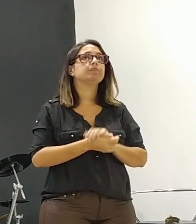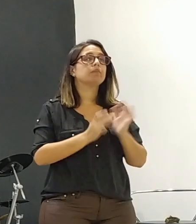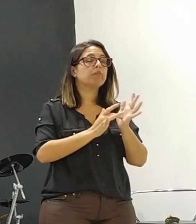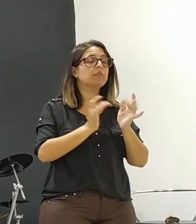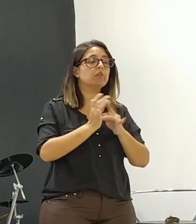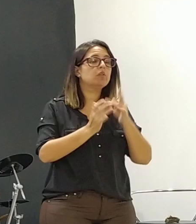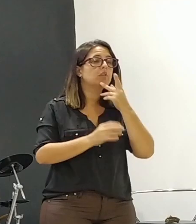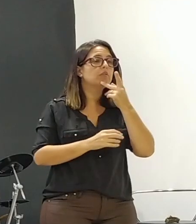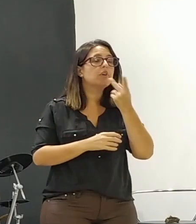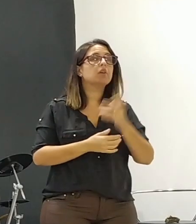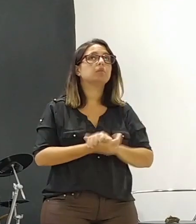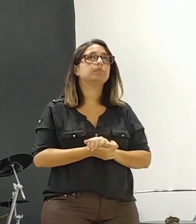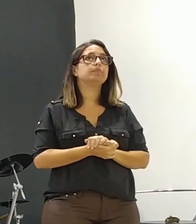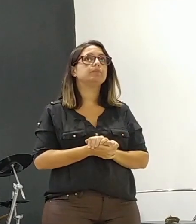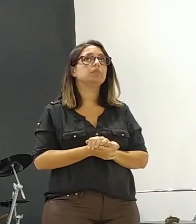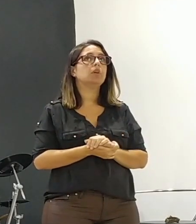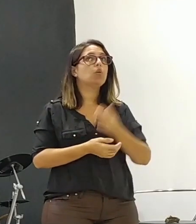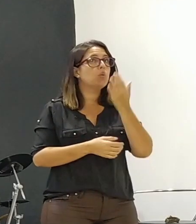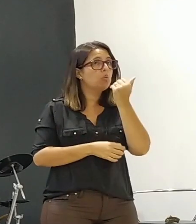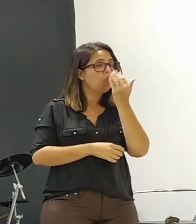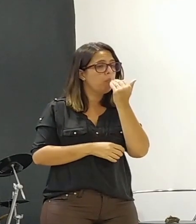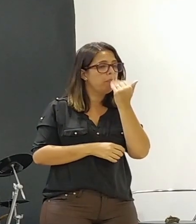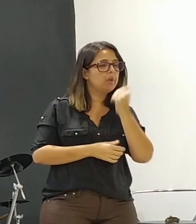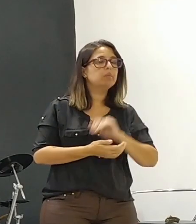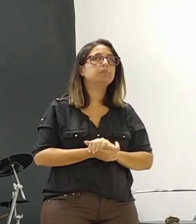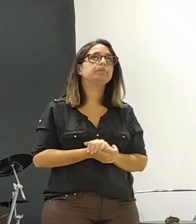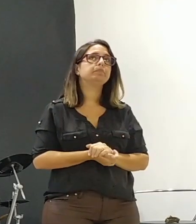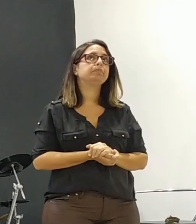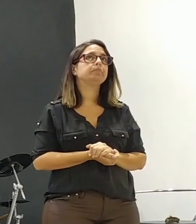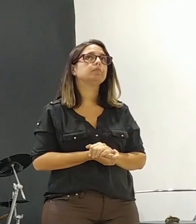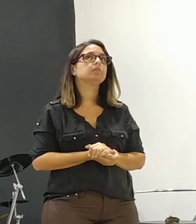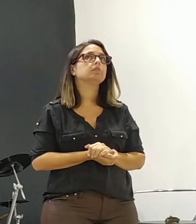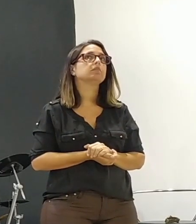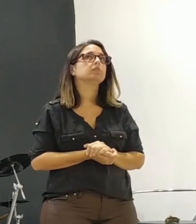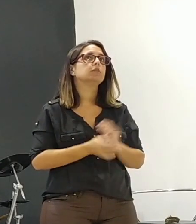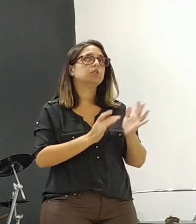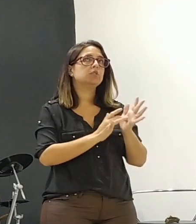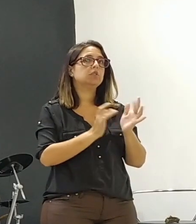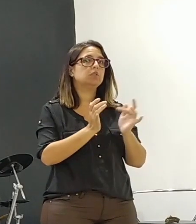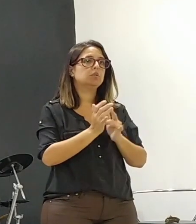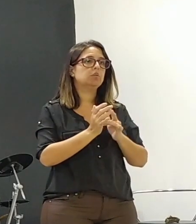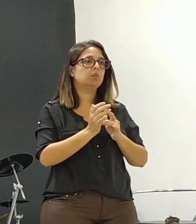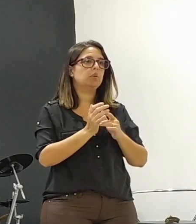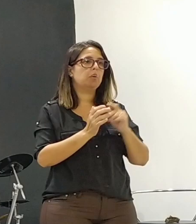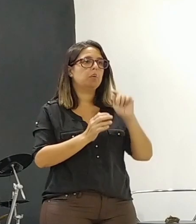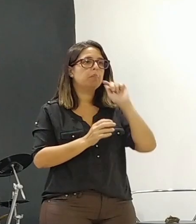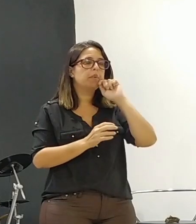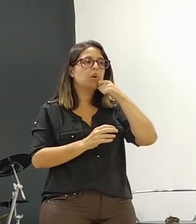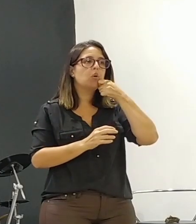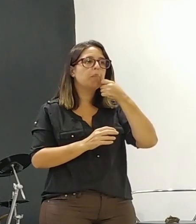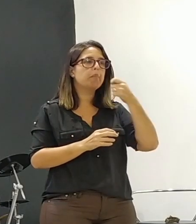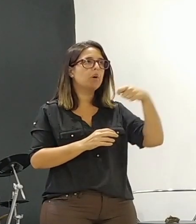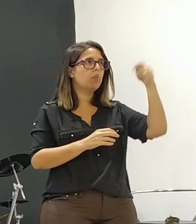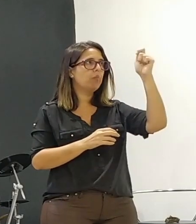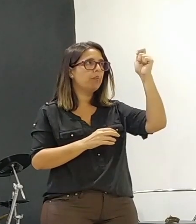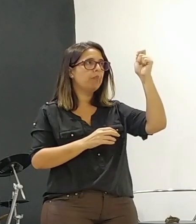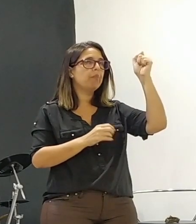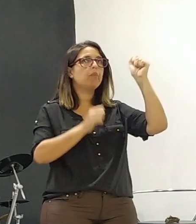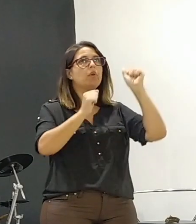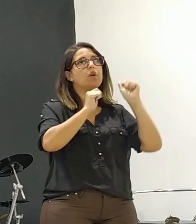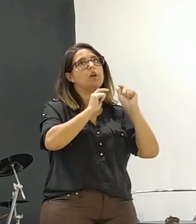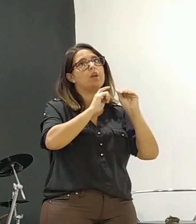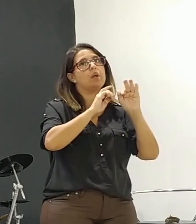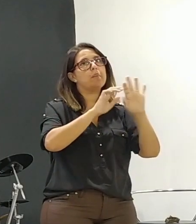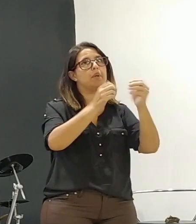dizer assim: enquanto comiam, Jesus tomou o pão e levantou assim, e